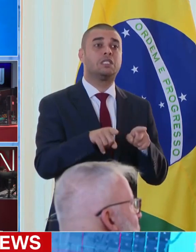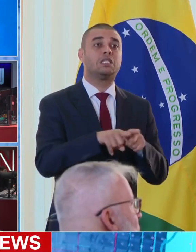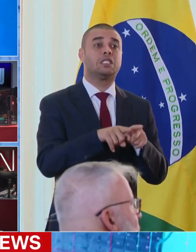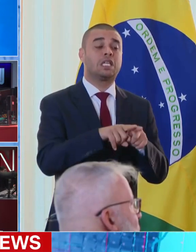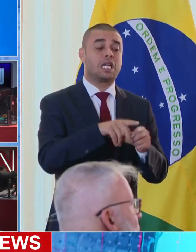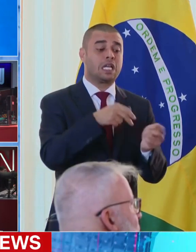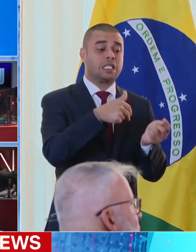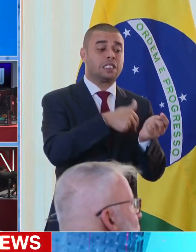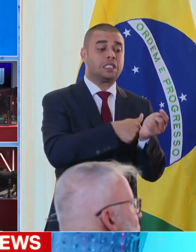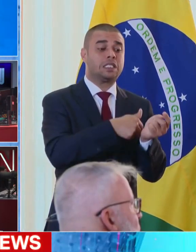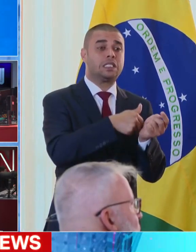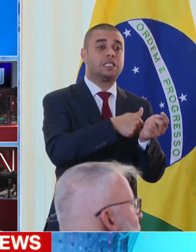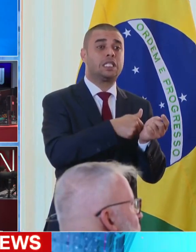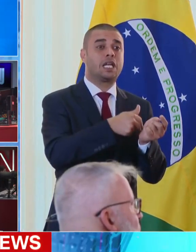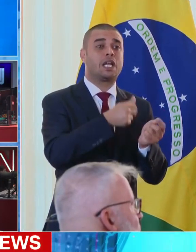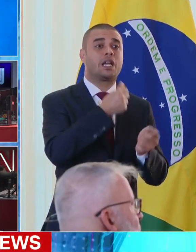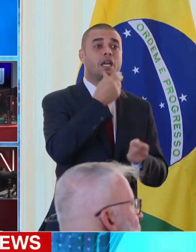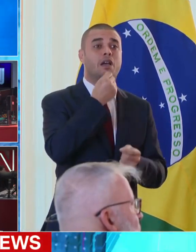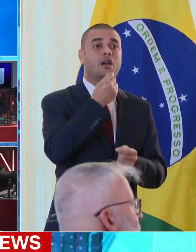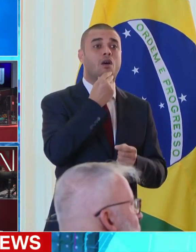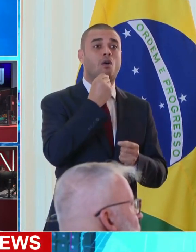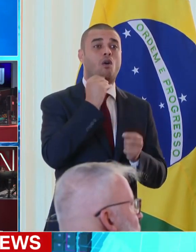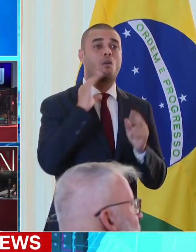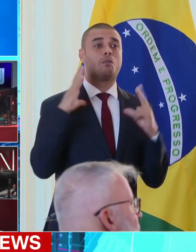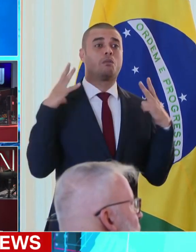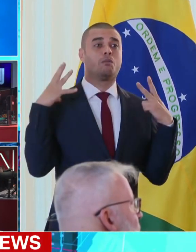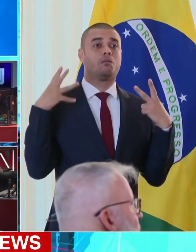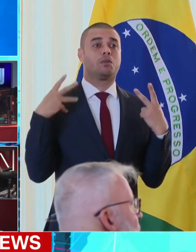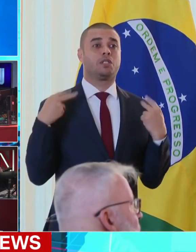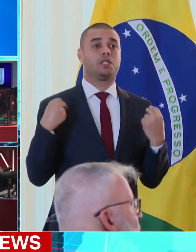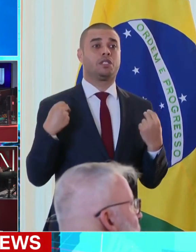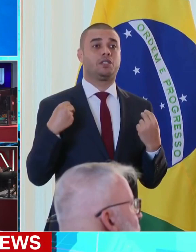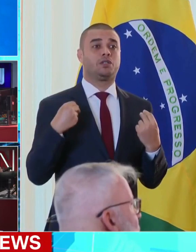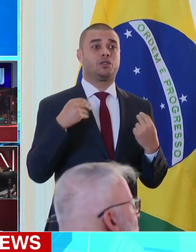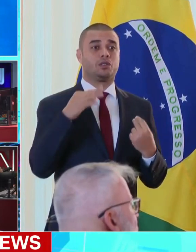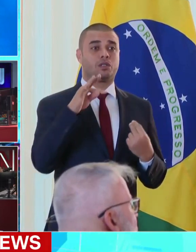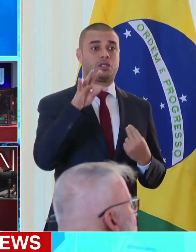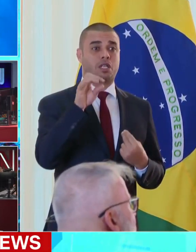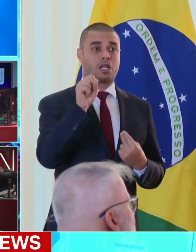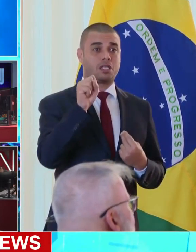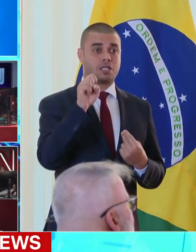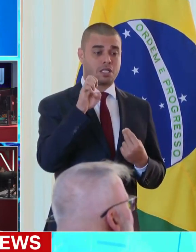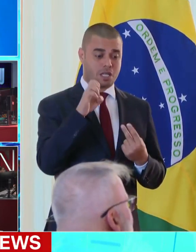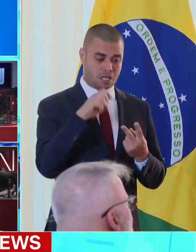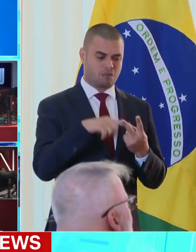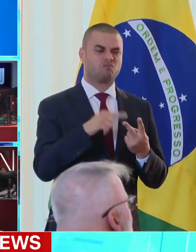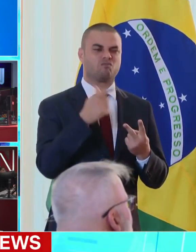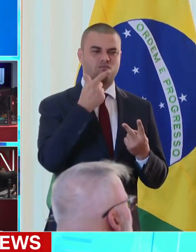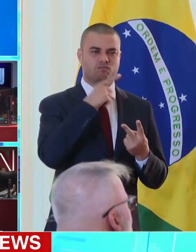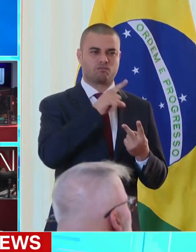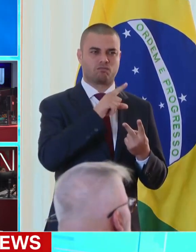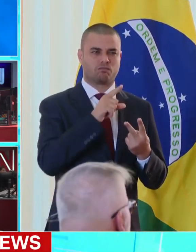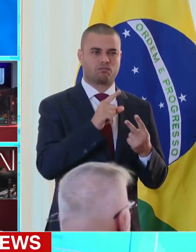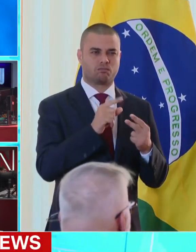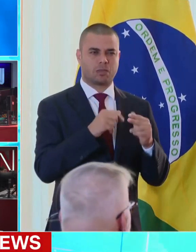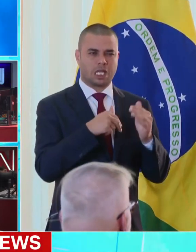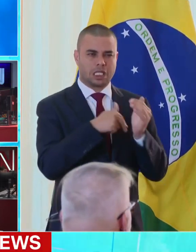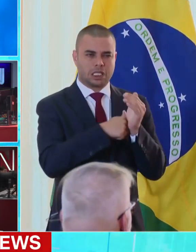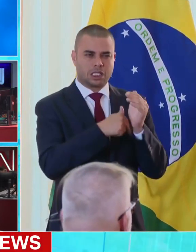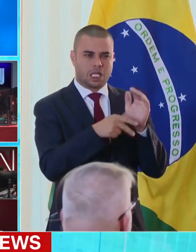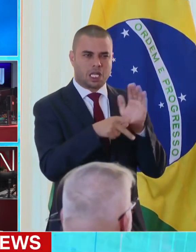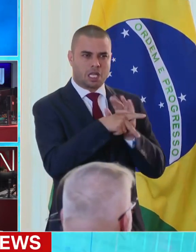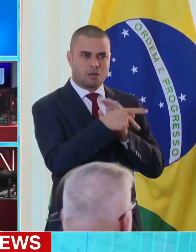que é o Palácio da Alvorada que esta atitude é corrobora um